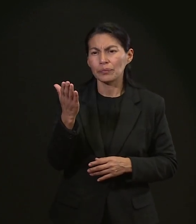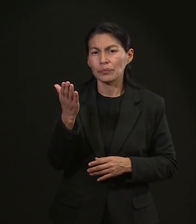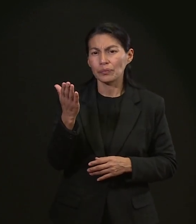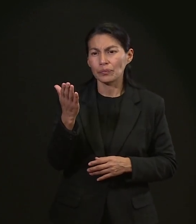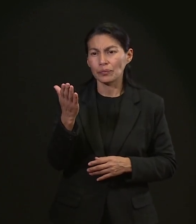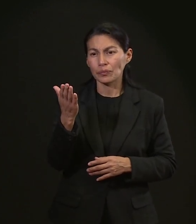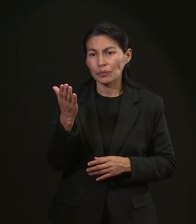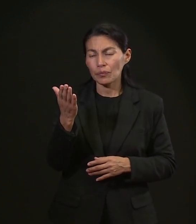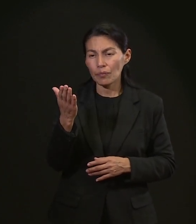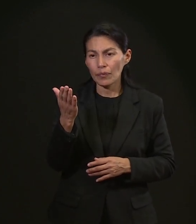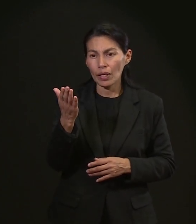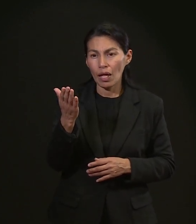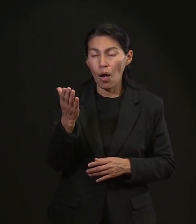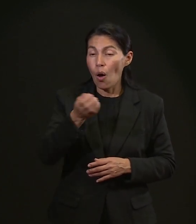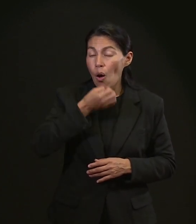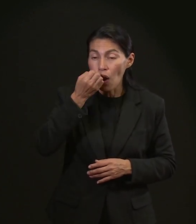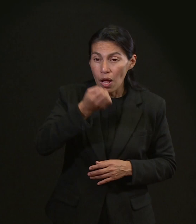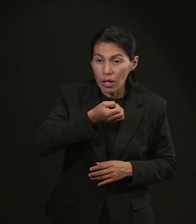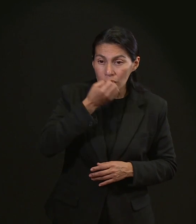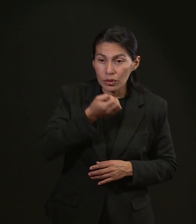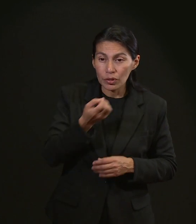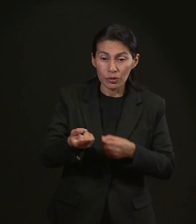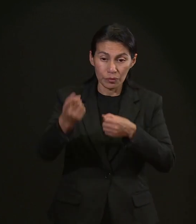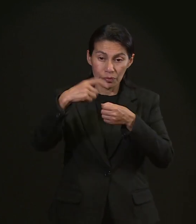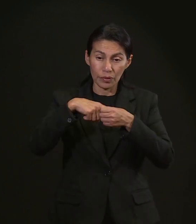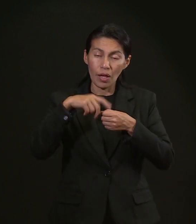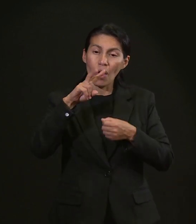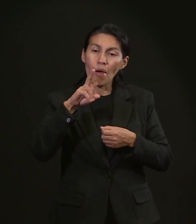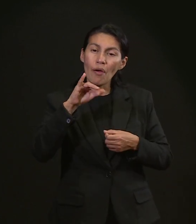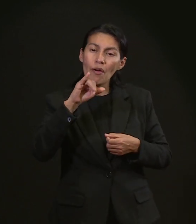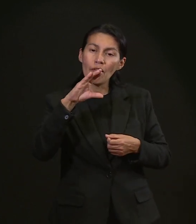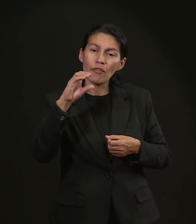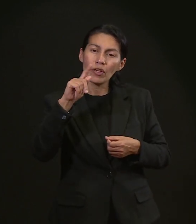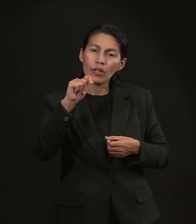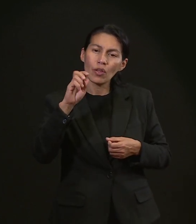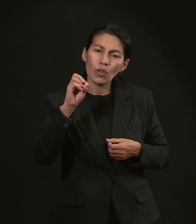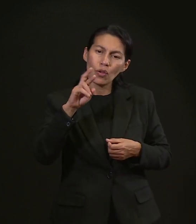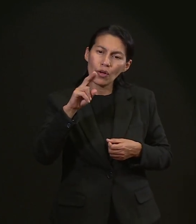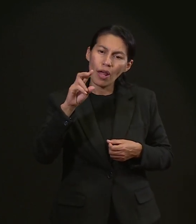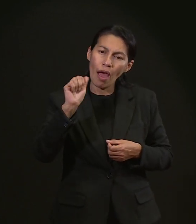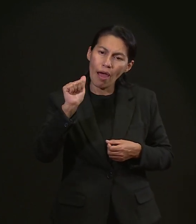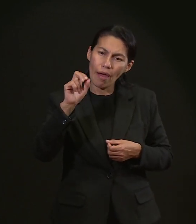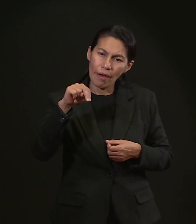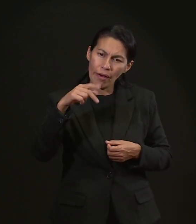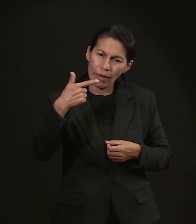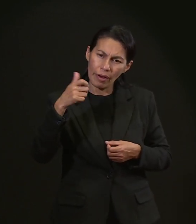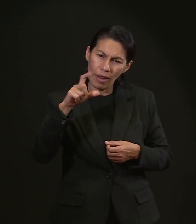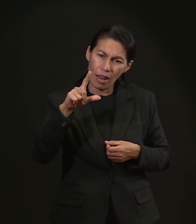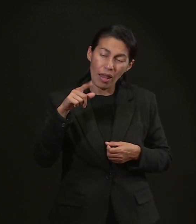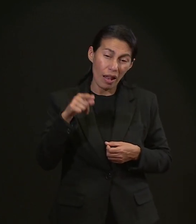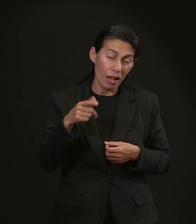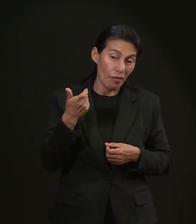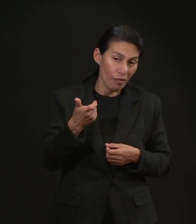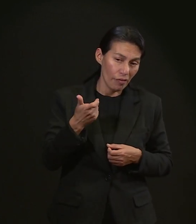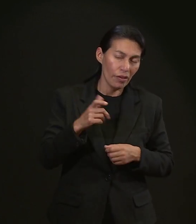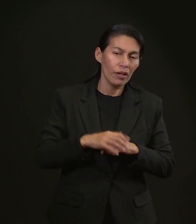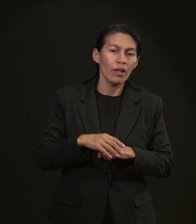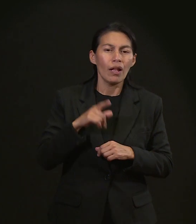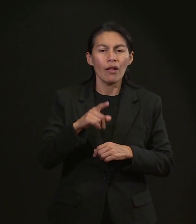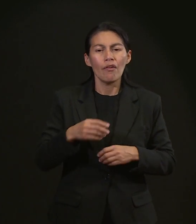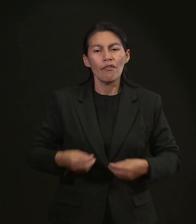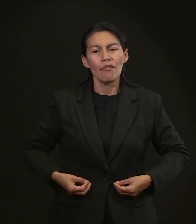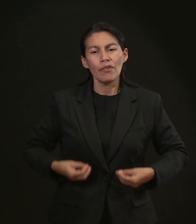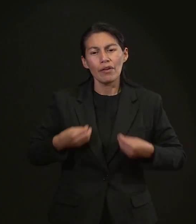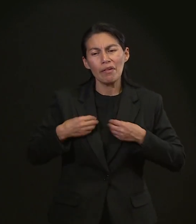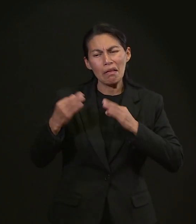dice acá aprovecho para pedirles que incluyan en sus oraciones al pastor víctor ángel ramos y su situación económica él